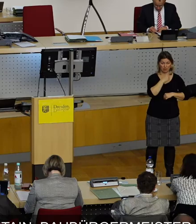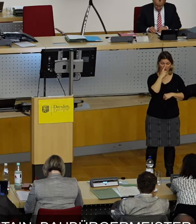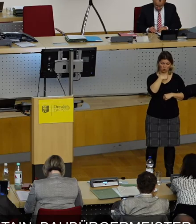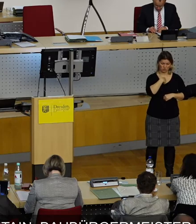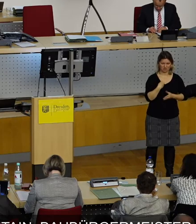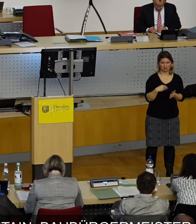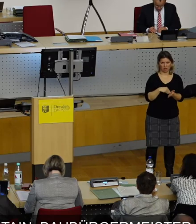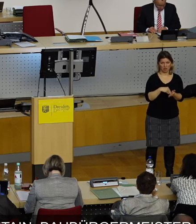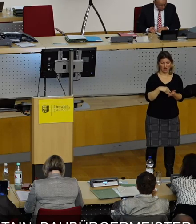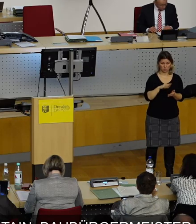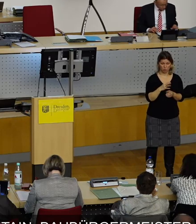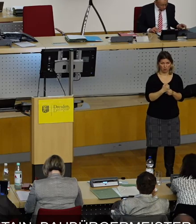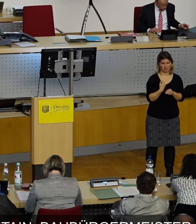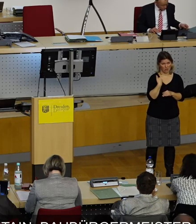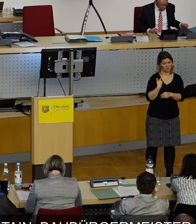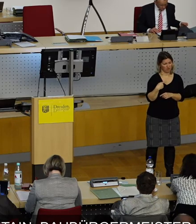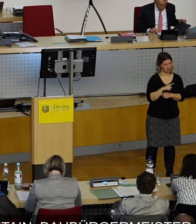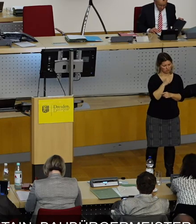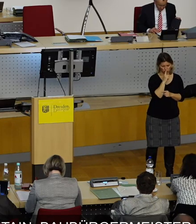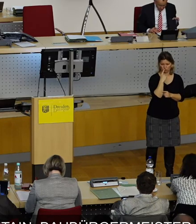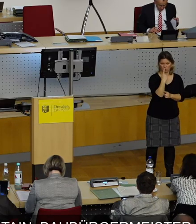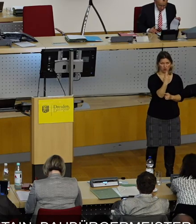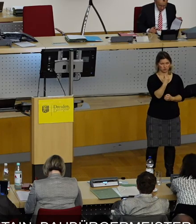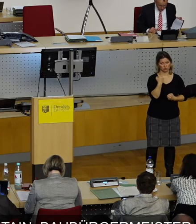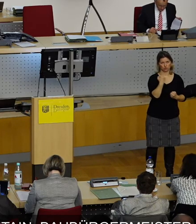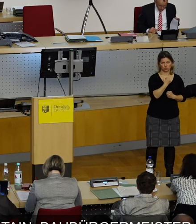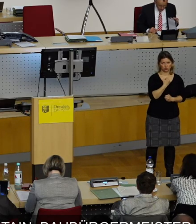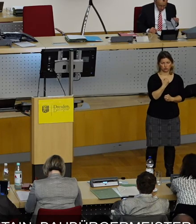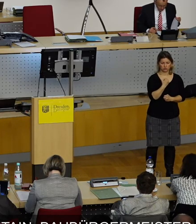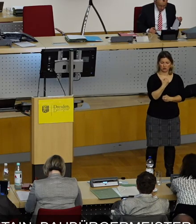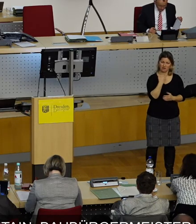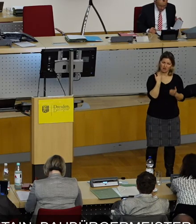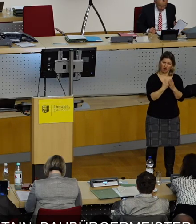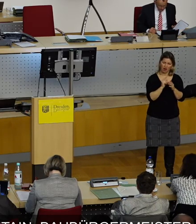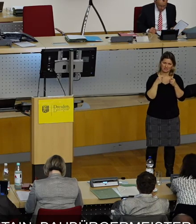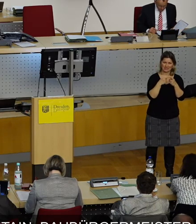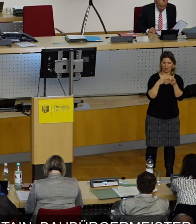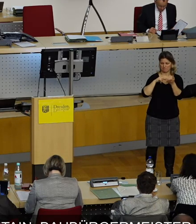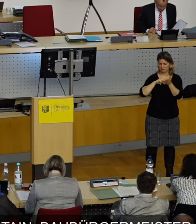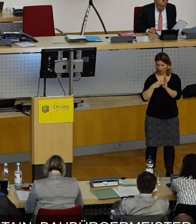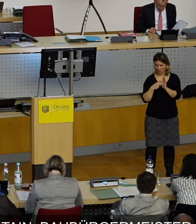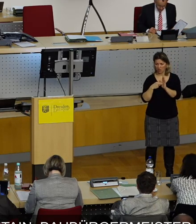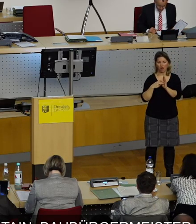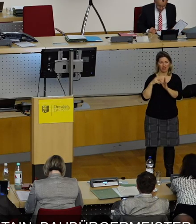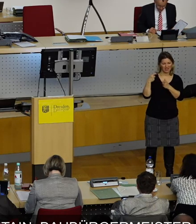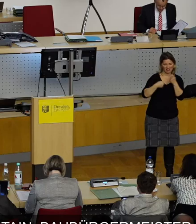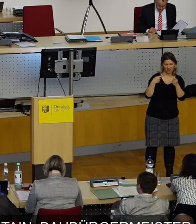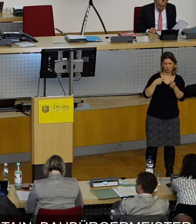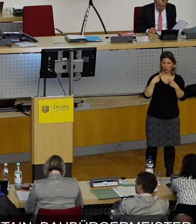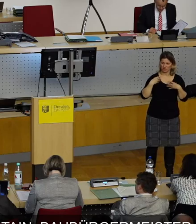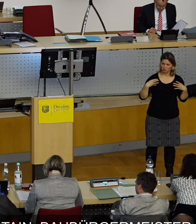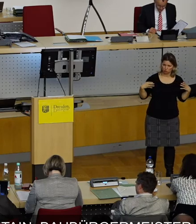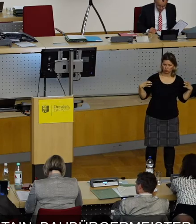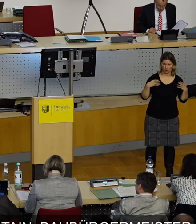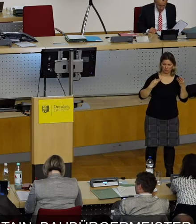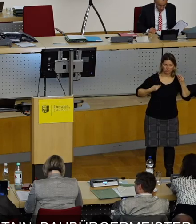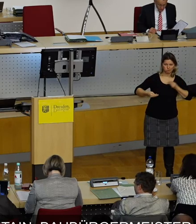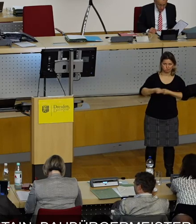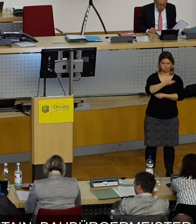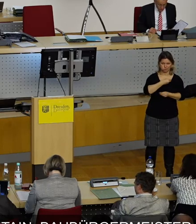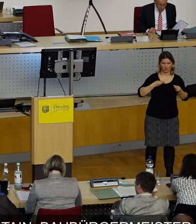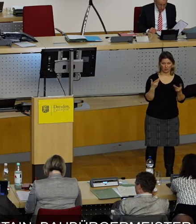wir an Arbeitsaufwand überhaupt haben, dort zu versuchen, gemeinsam mit den Planerinnen und Planern, mit Investoren. Und da gibt es solche und solche. Da gibt es welche,